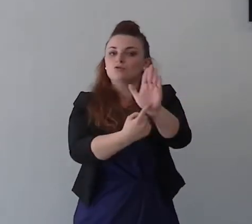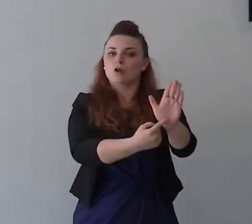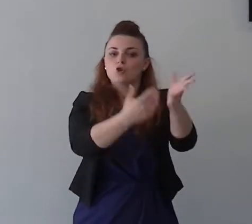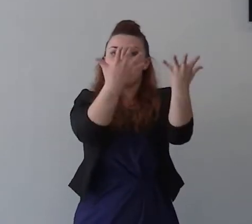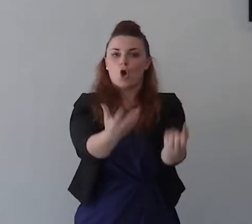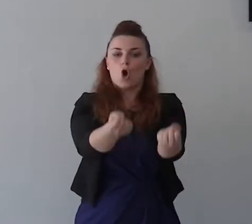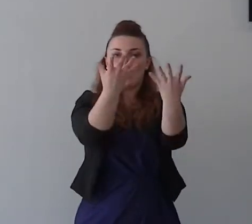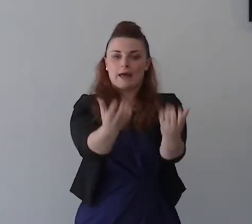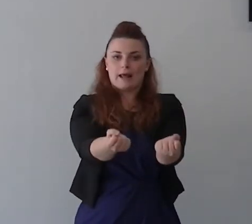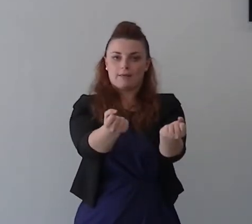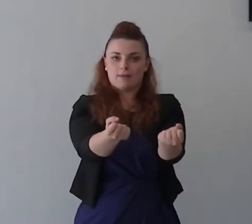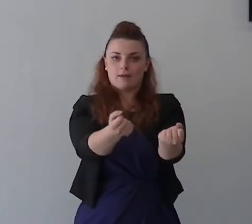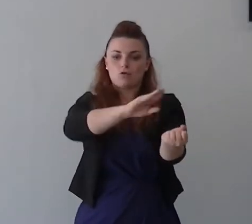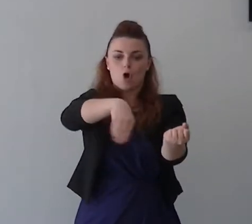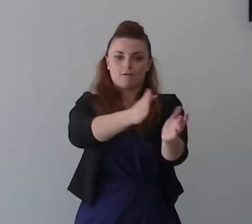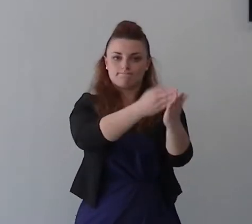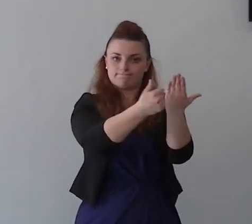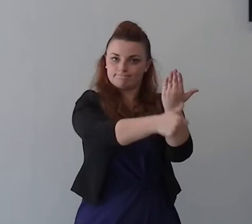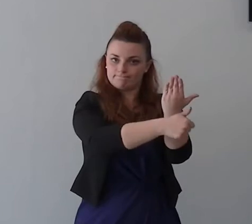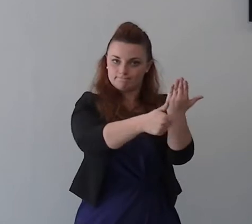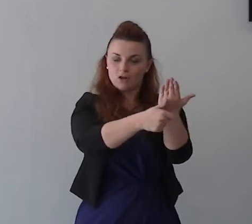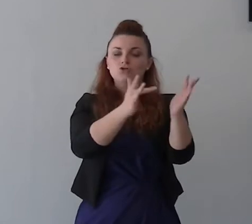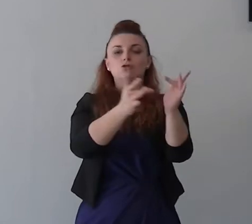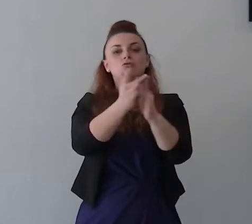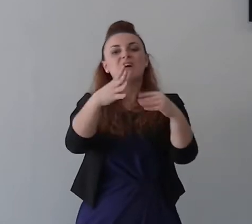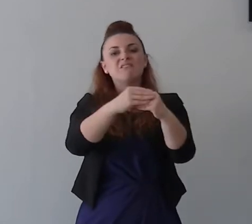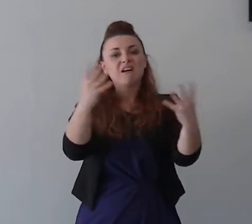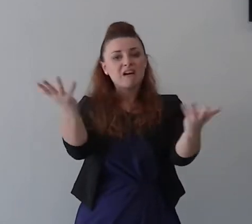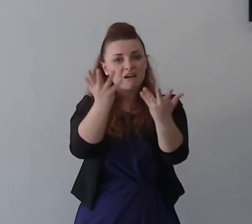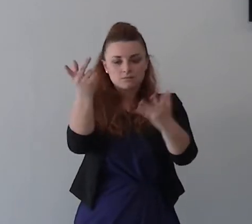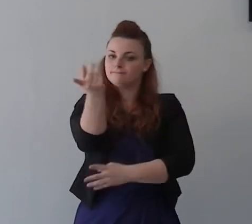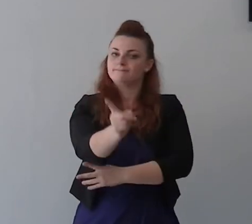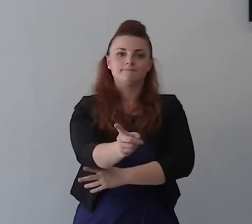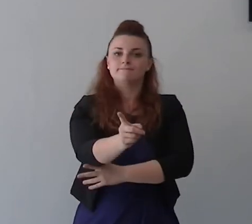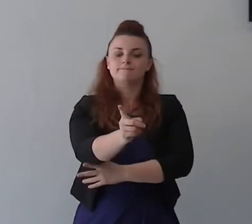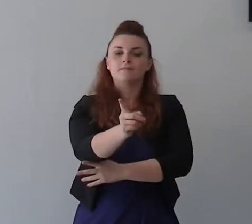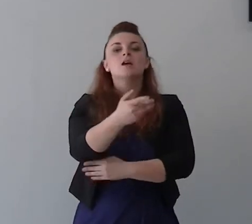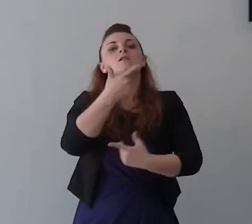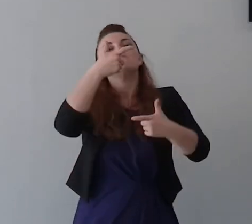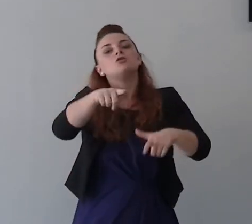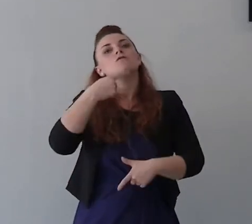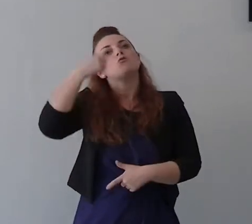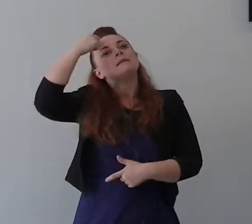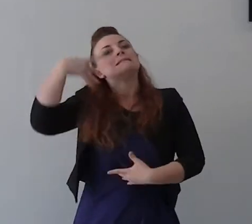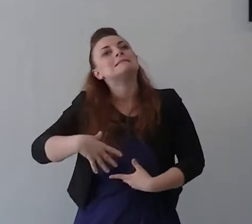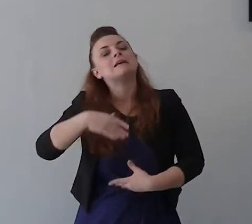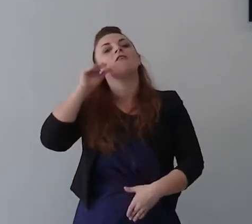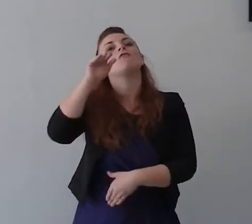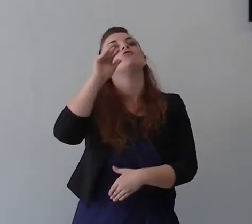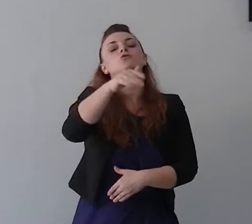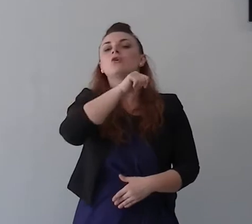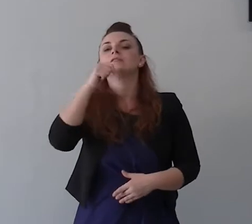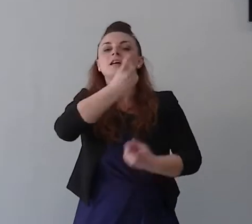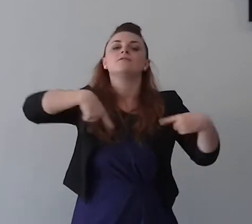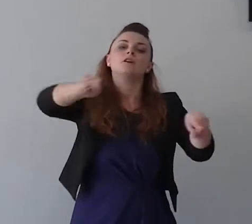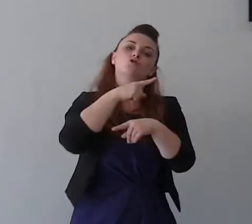Gesù non fa mai nulla per caso, ma perché fossero strumenti per noi, per